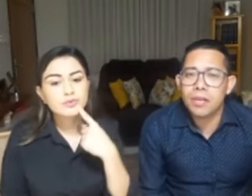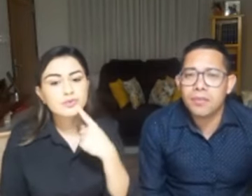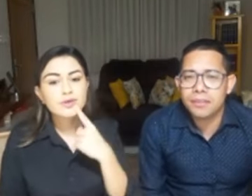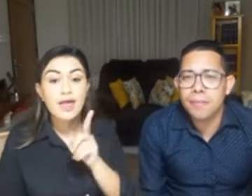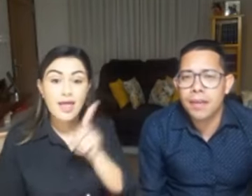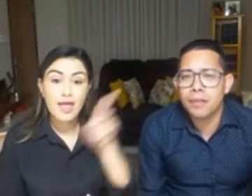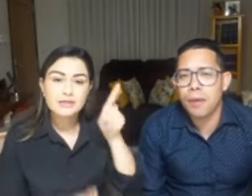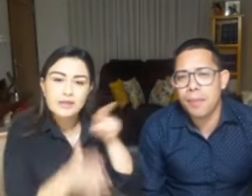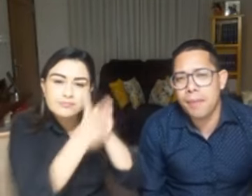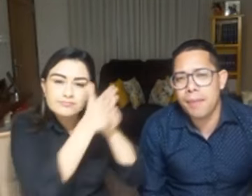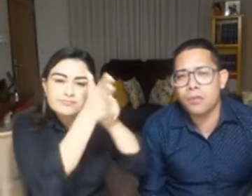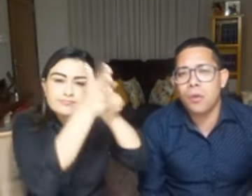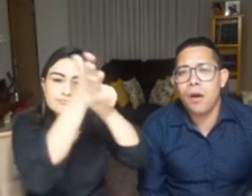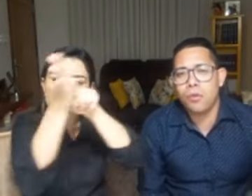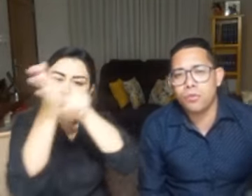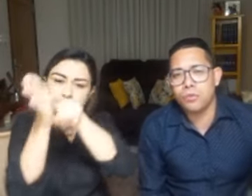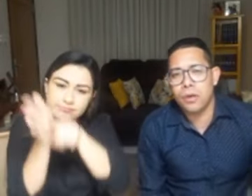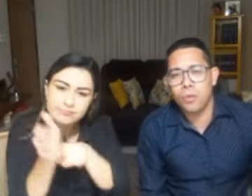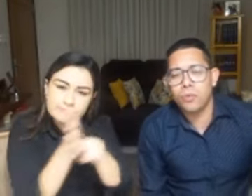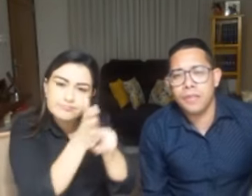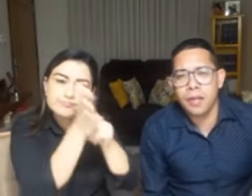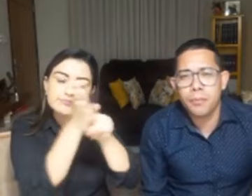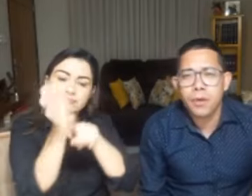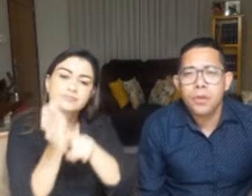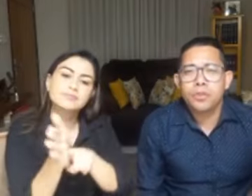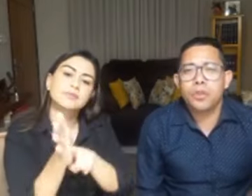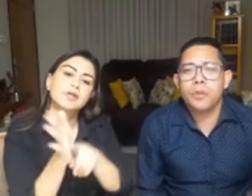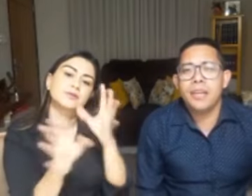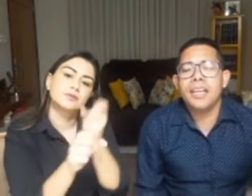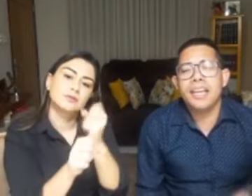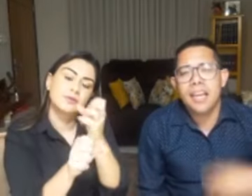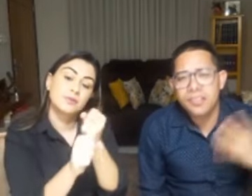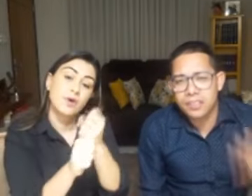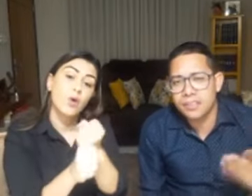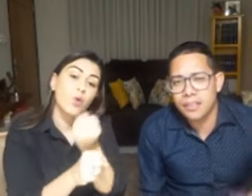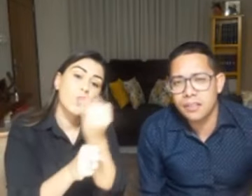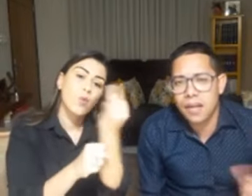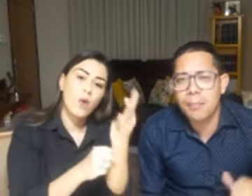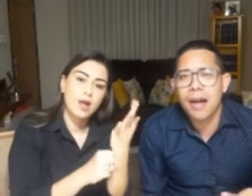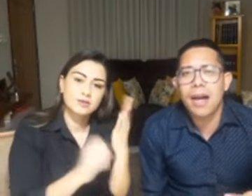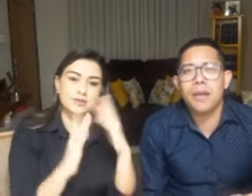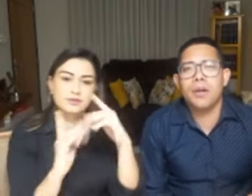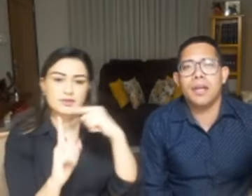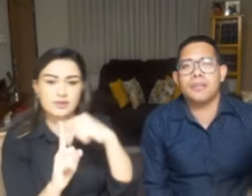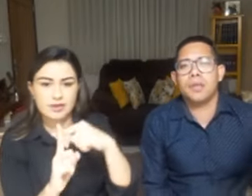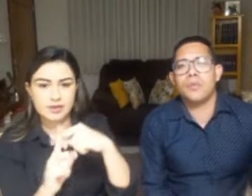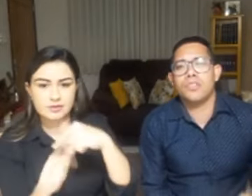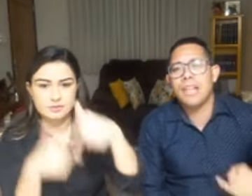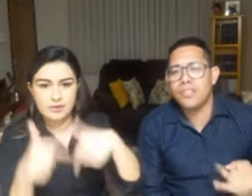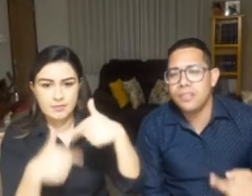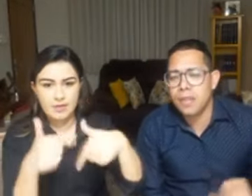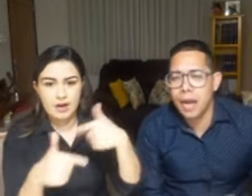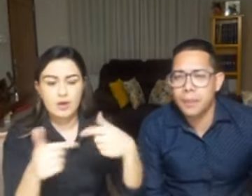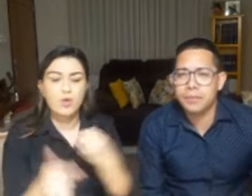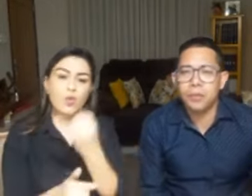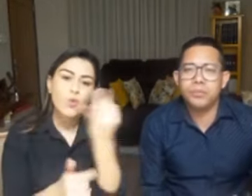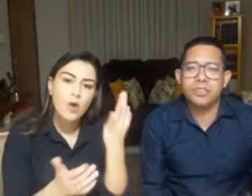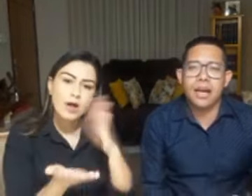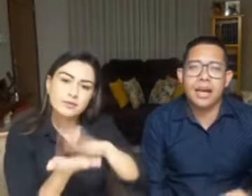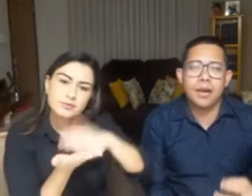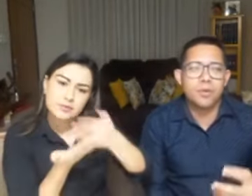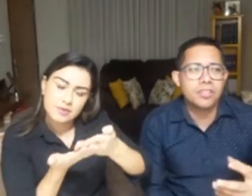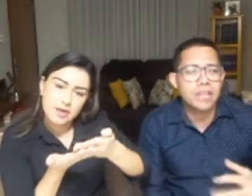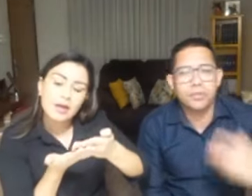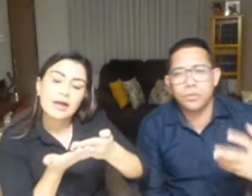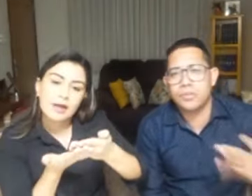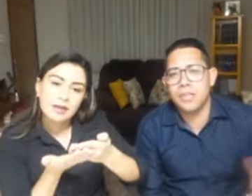um levantamento, um mapeamento há algum tempo, sobre igrejas que têm esse trabalho, a questão da quantidade de intérpretes,